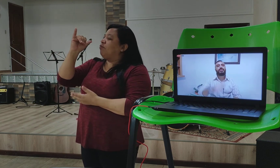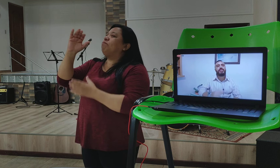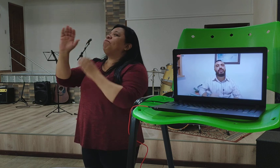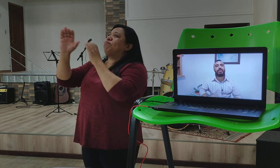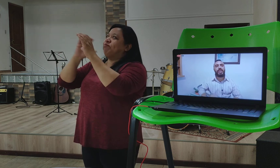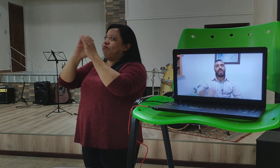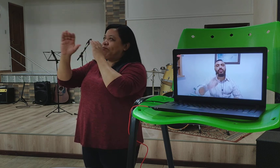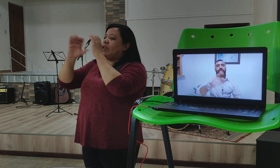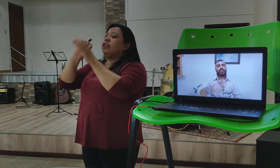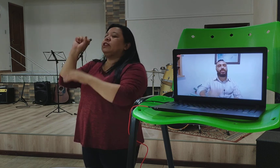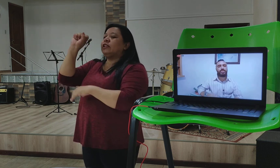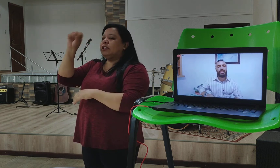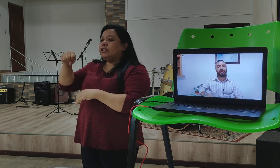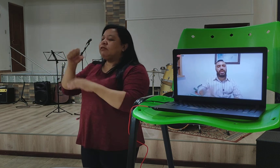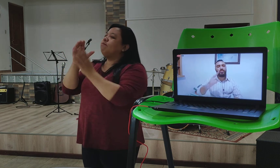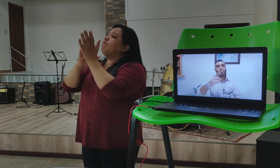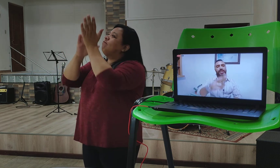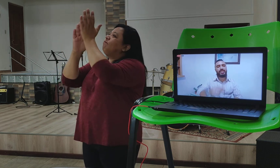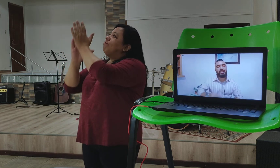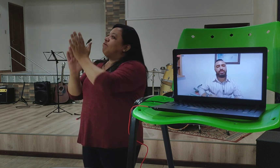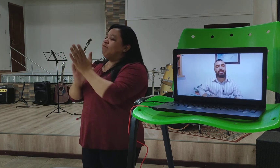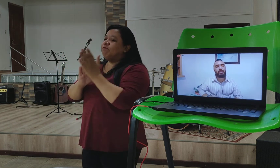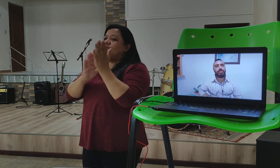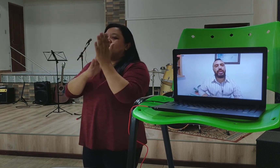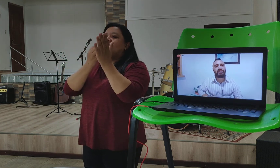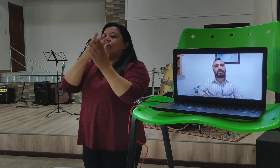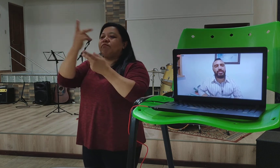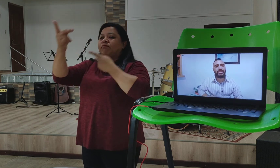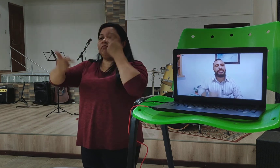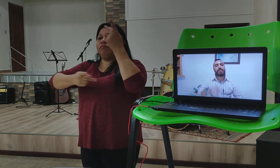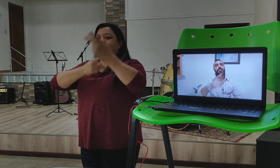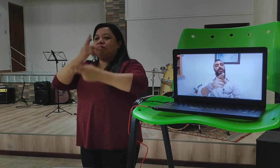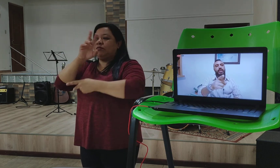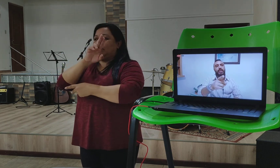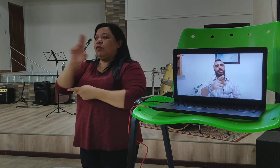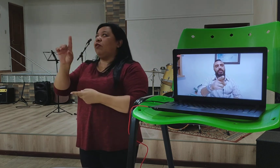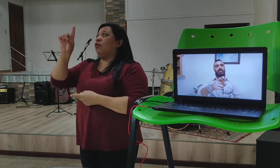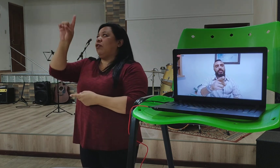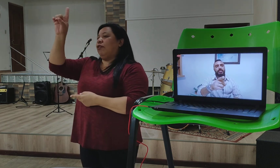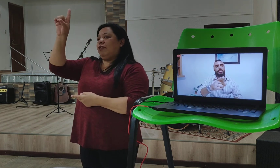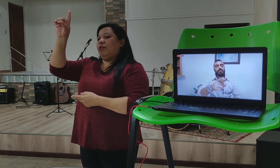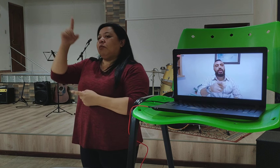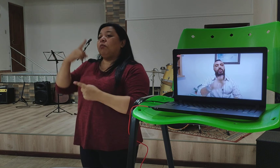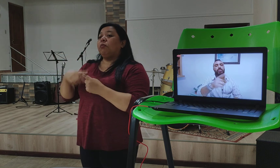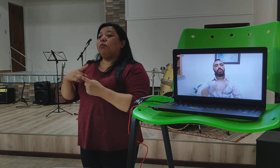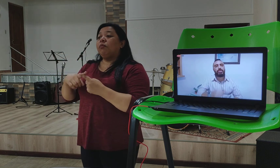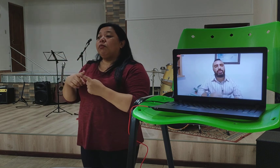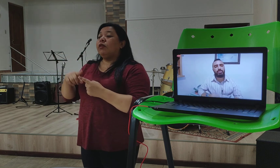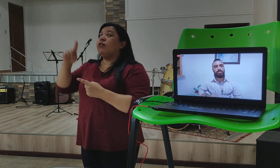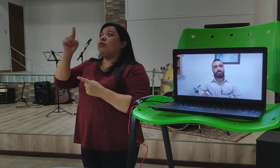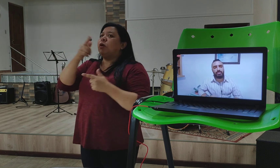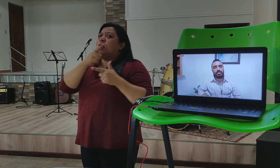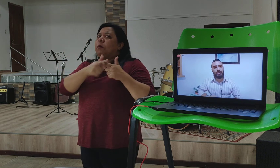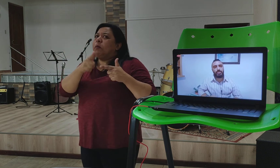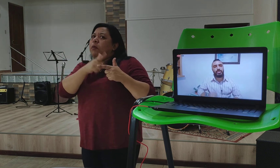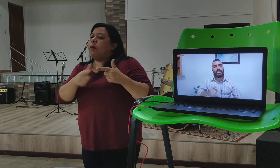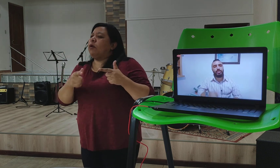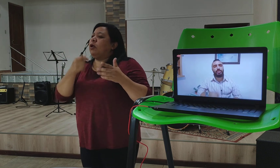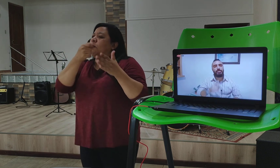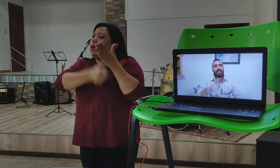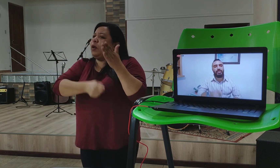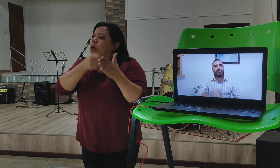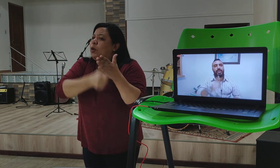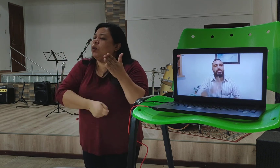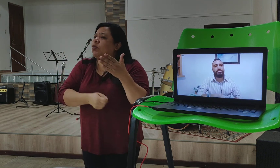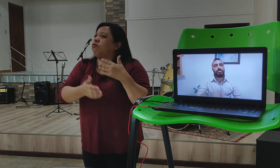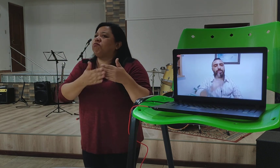cantar ao Senhor, eu vou louvar o Senhor, eu vou bendizer o seu nome para o resto da minha vida. Sabe por quê? Porque com luta e tudo, o Senhor